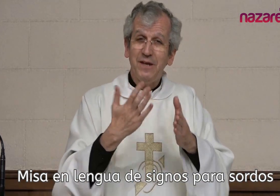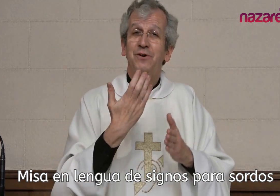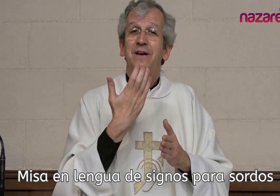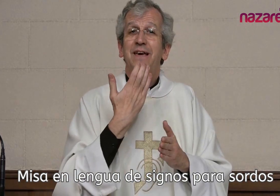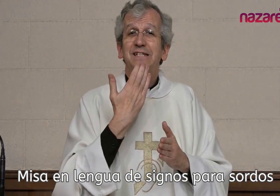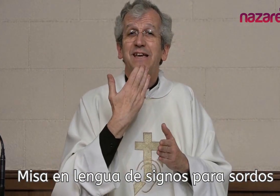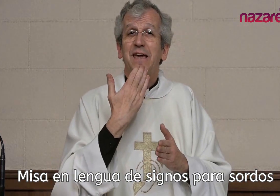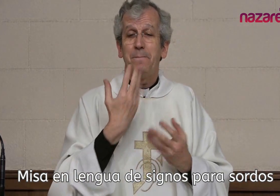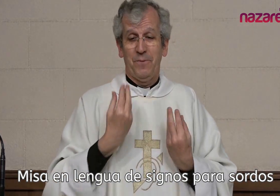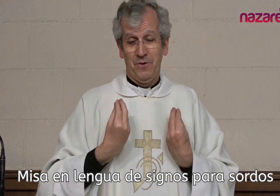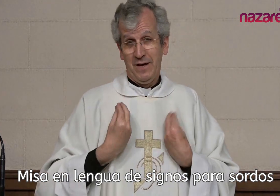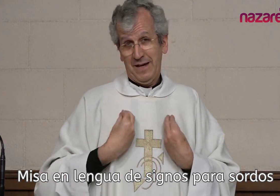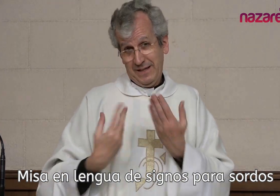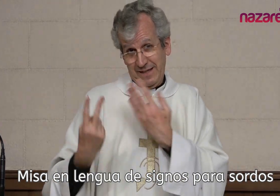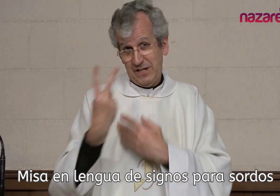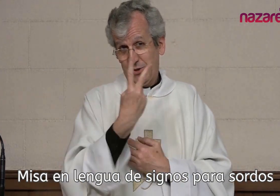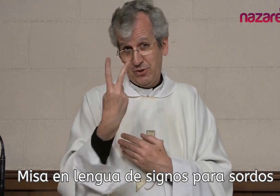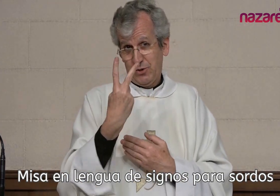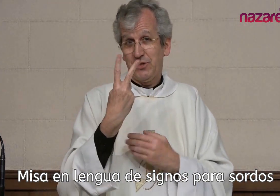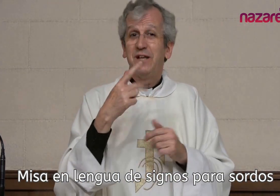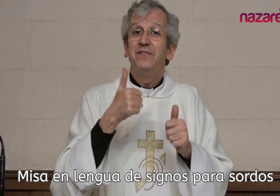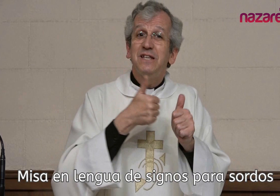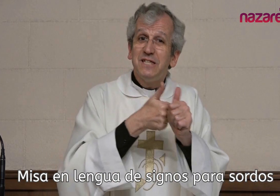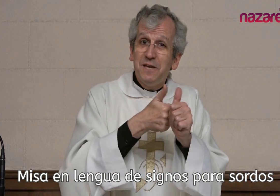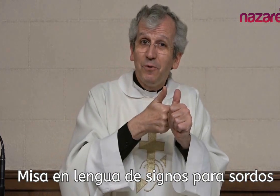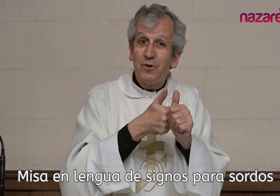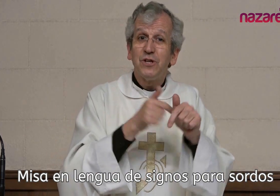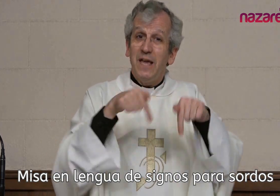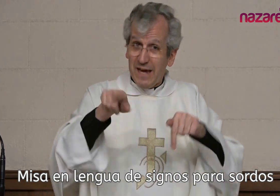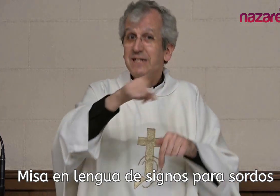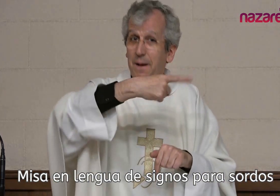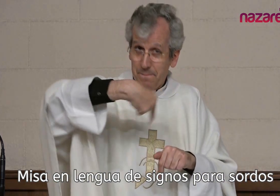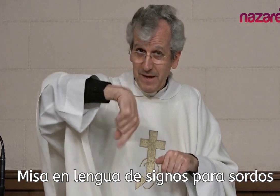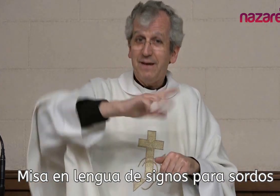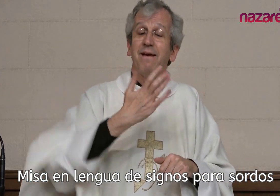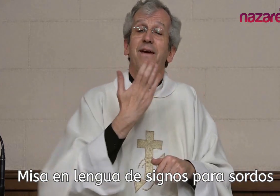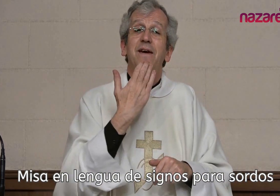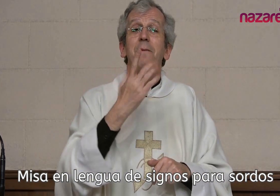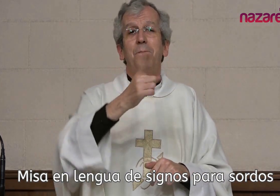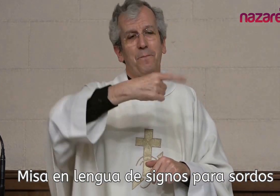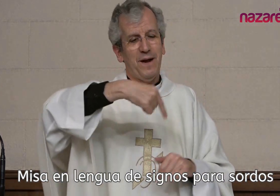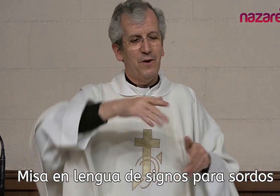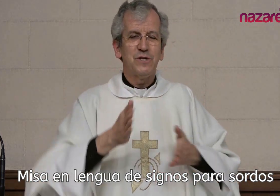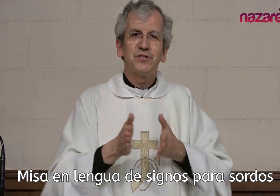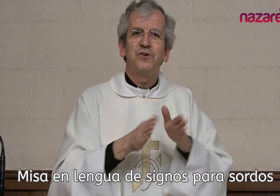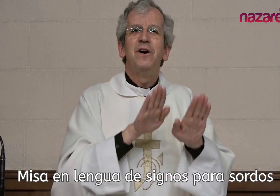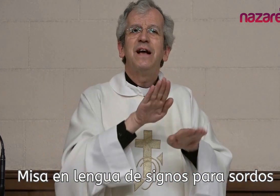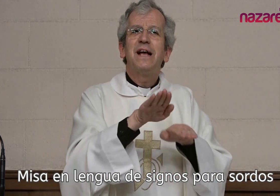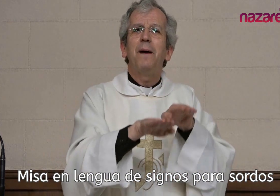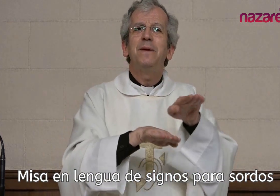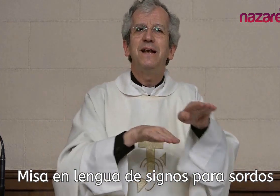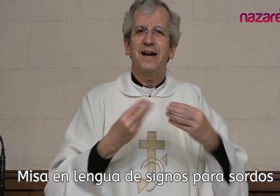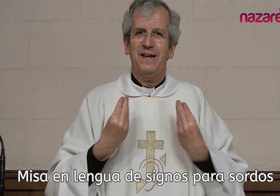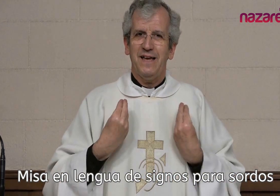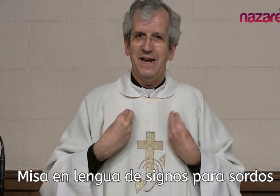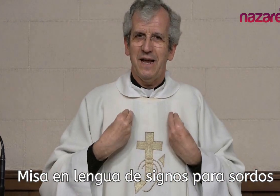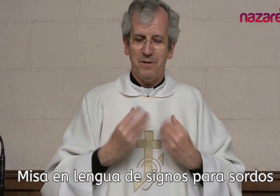camino, ese ejemplo de estos dos discípulos es también ejemplo para nuestro caminar en la